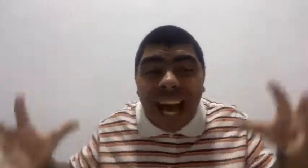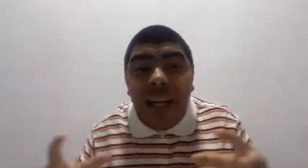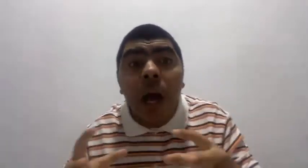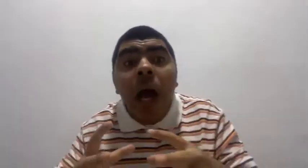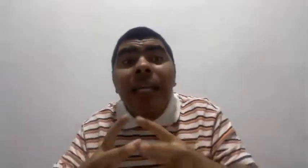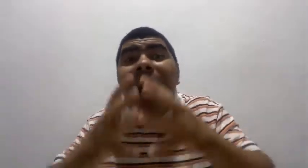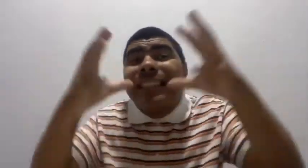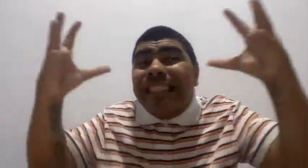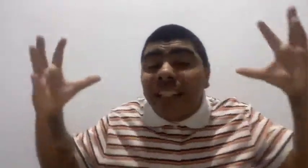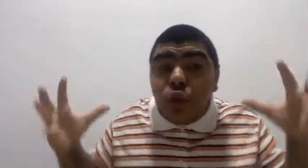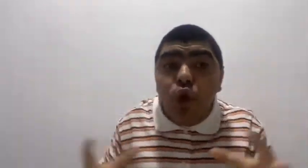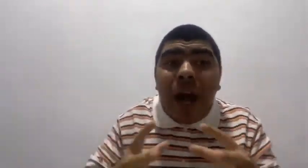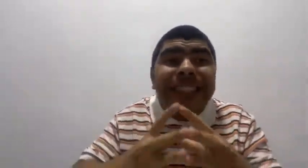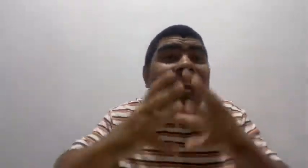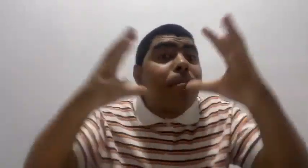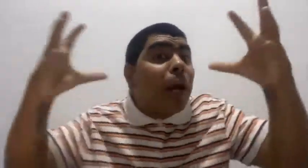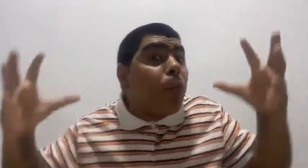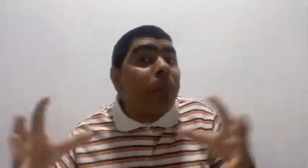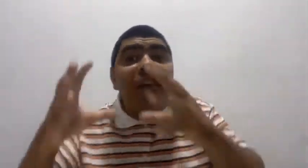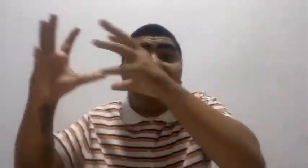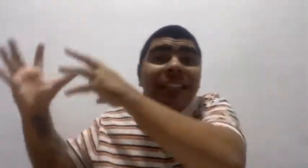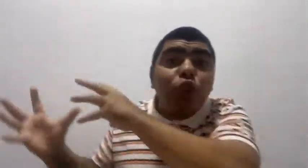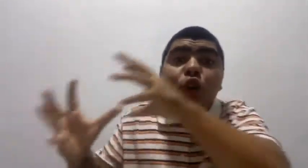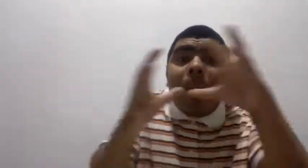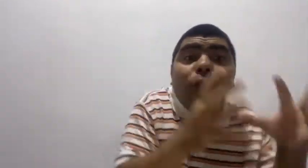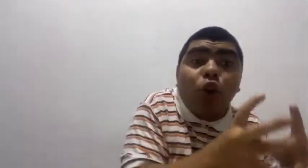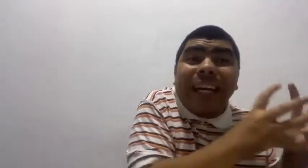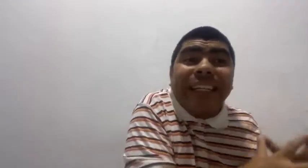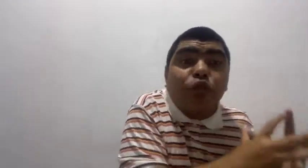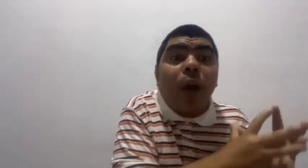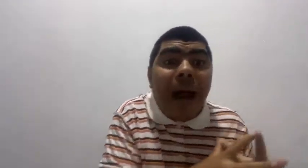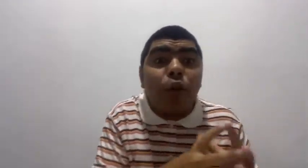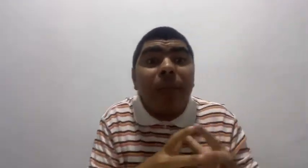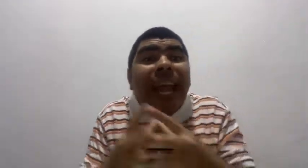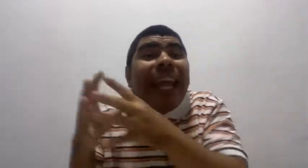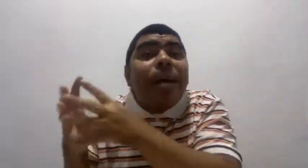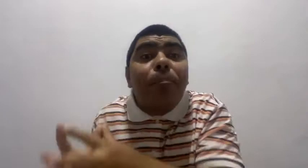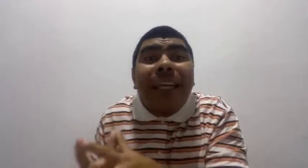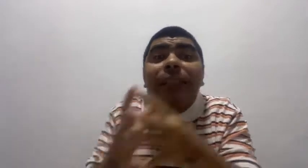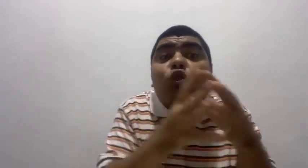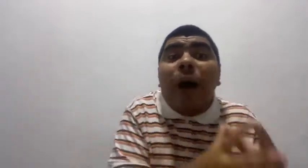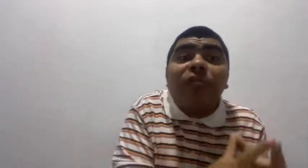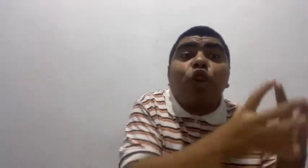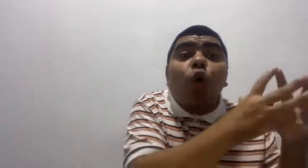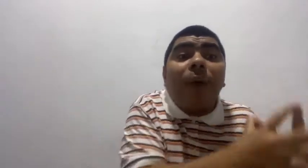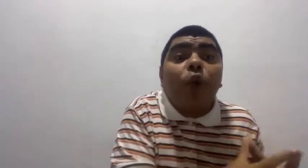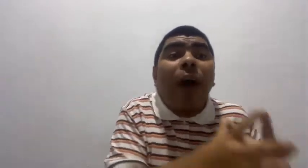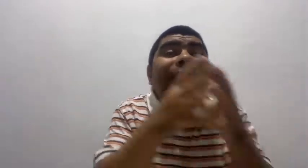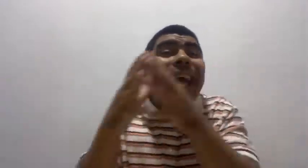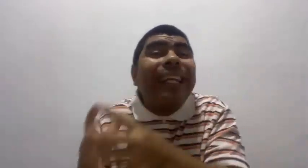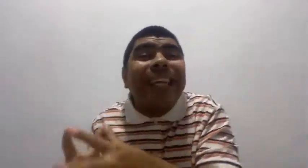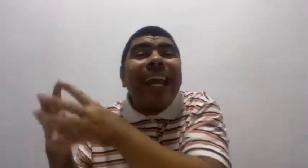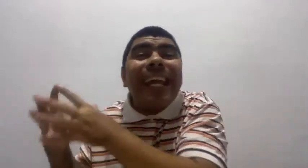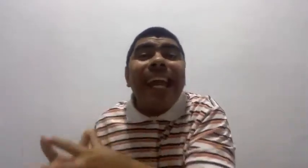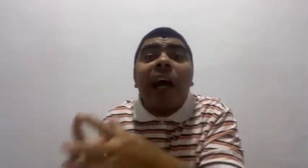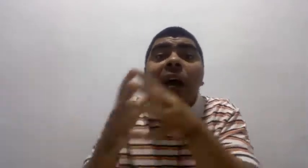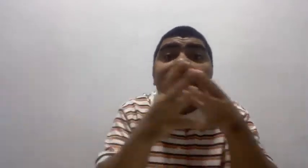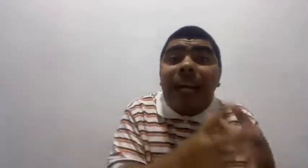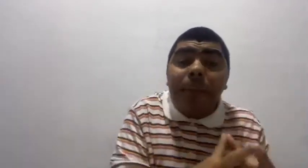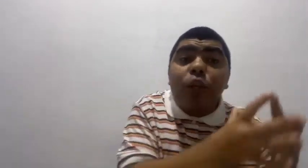alcanzar la estatura del varón perfecto llamado Cristo. Hermano, el Espíritu Santo, cuando es el que guía el camino